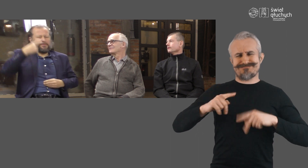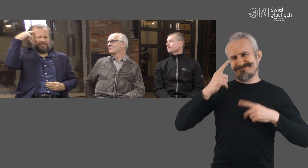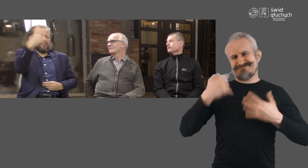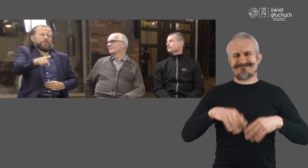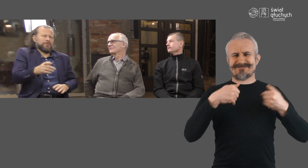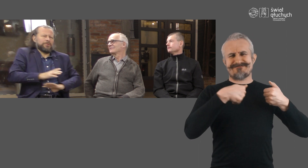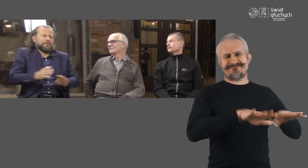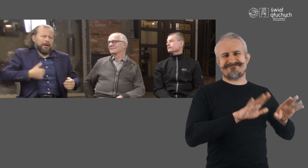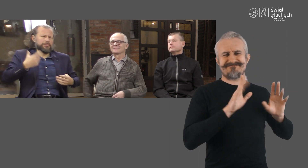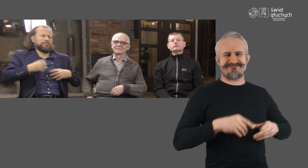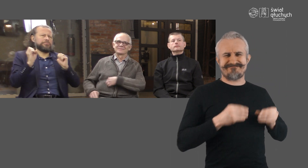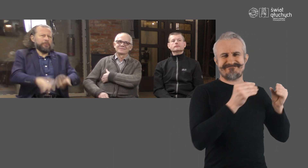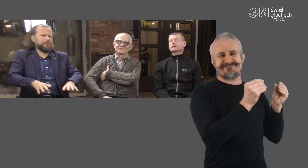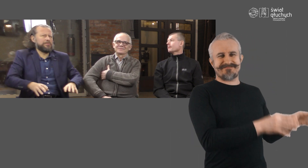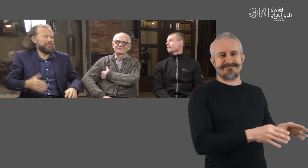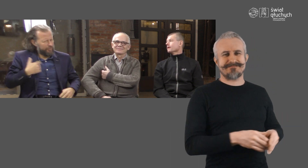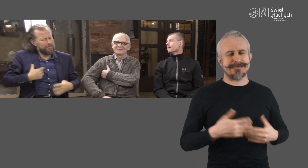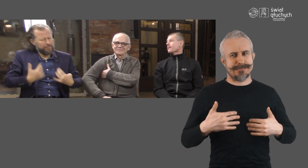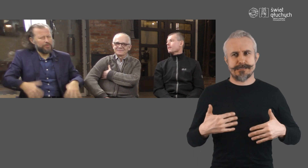z tym pudełeczkiem powieszonym na piersi.